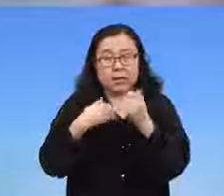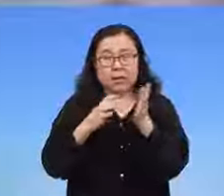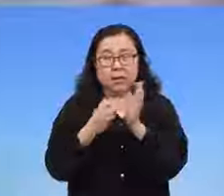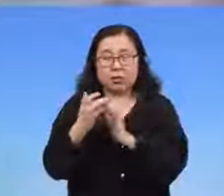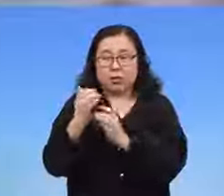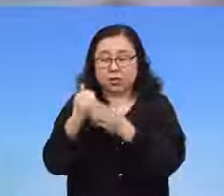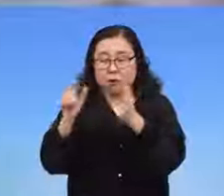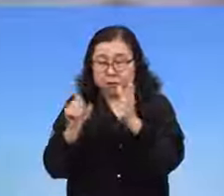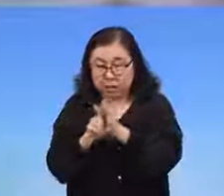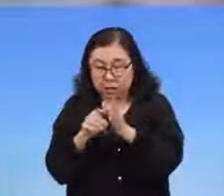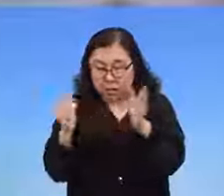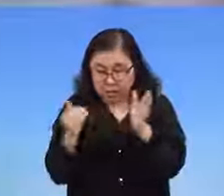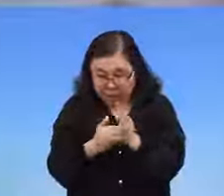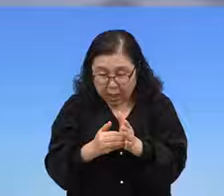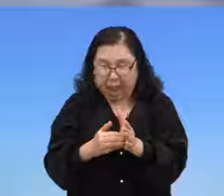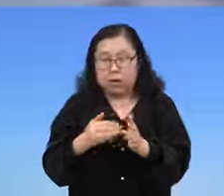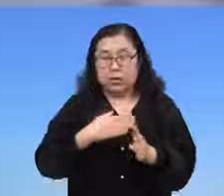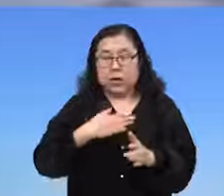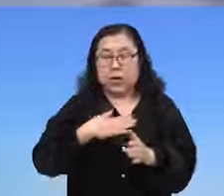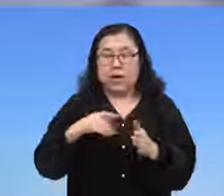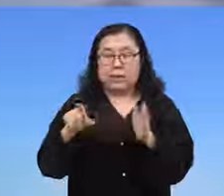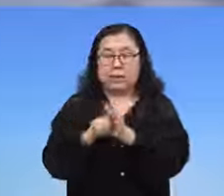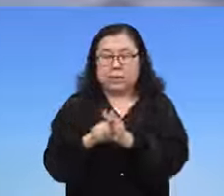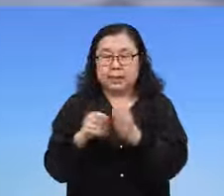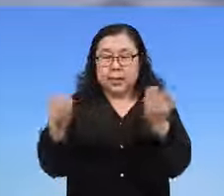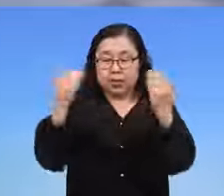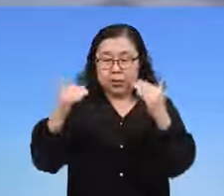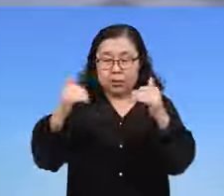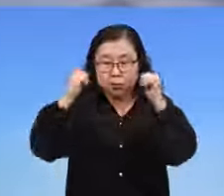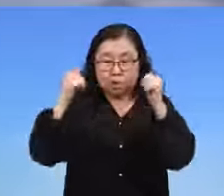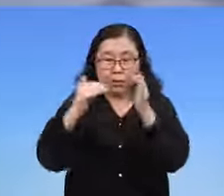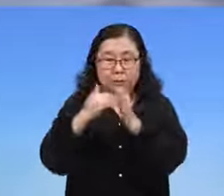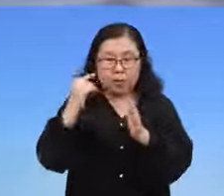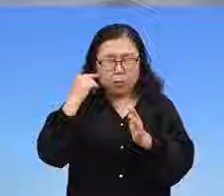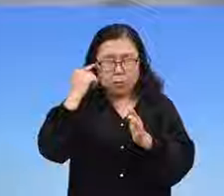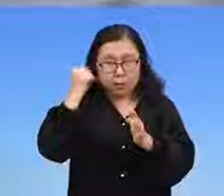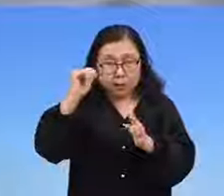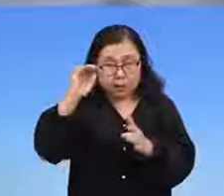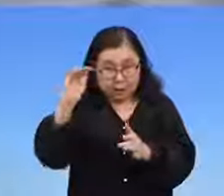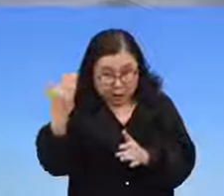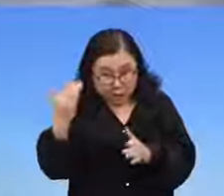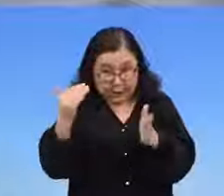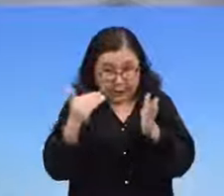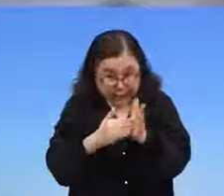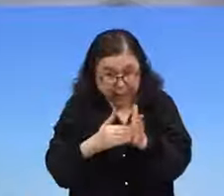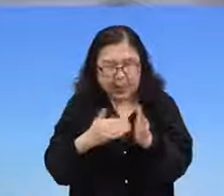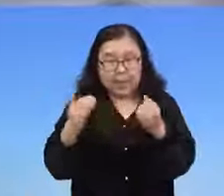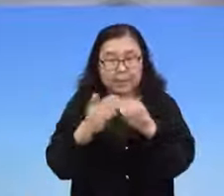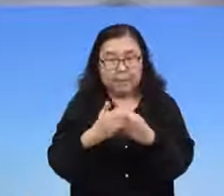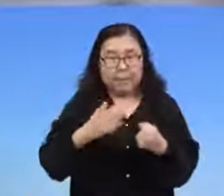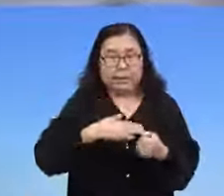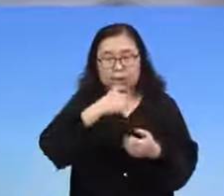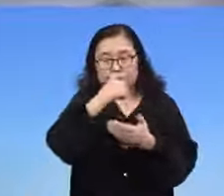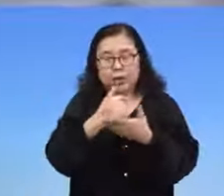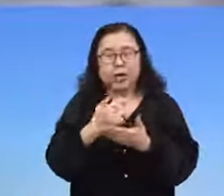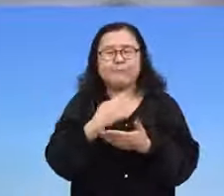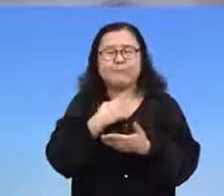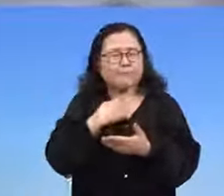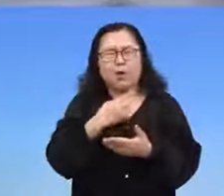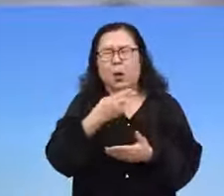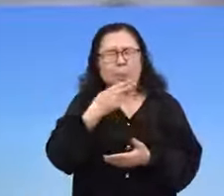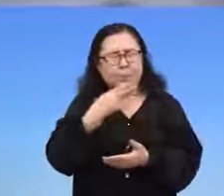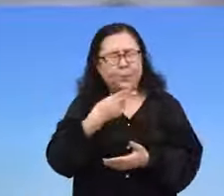졸업하고 목사가 됐다고 나는 이제 완벽하다, 나는 이제 실수 안 한다, 나 이제 죄 안 짓는다, 그건요 지독한